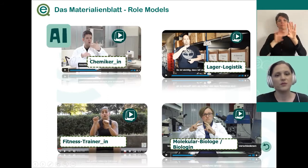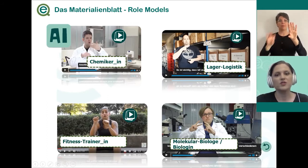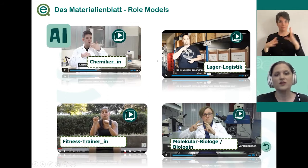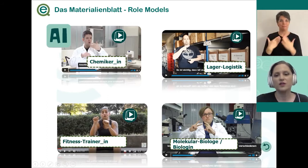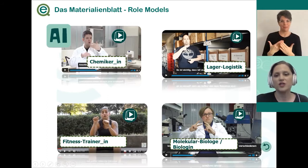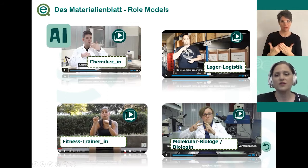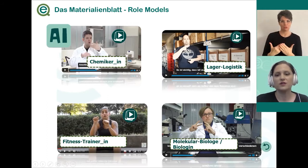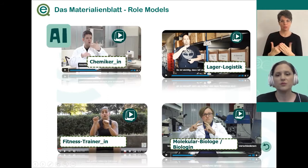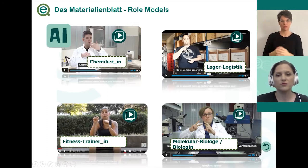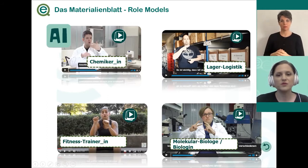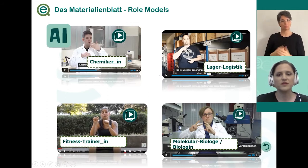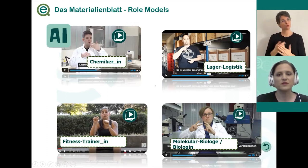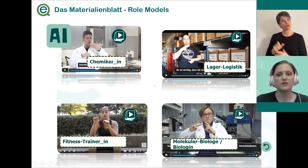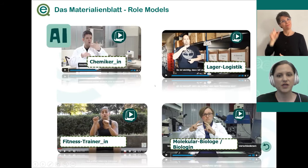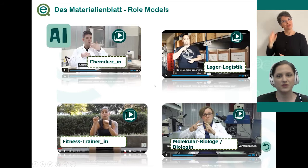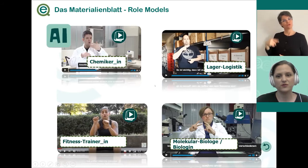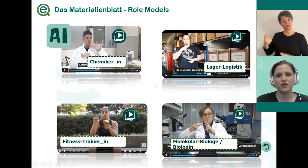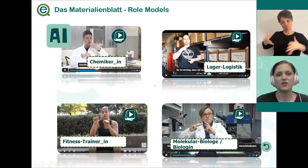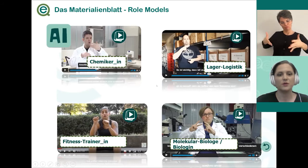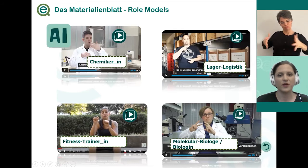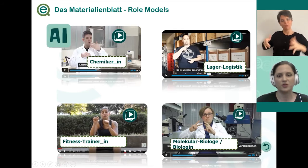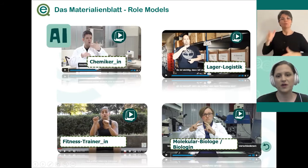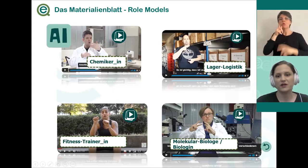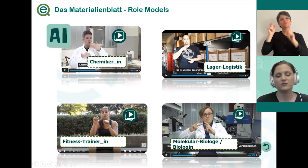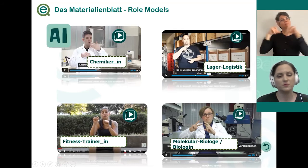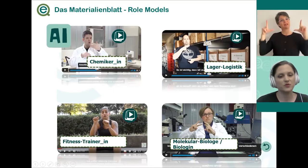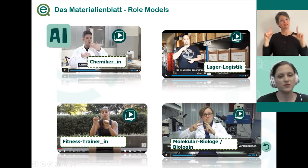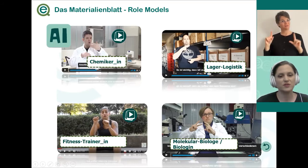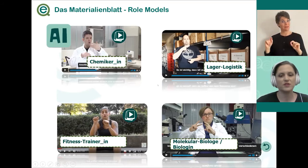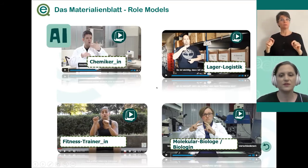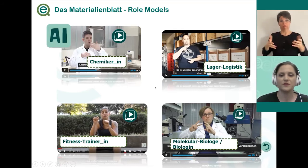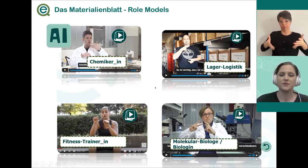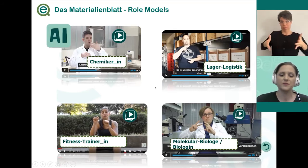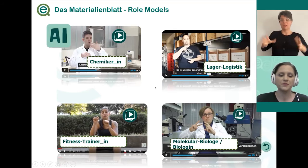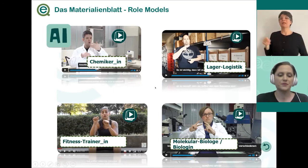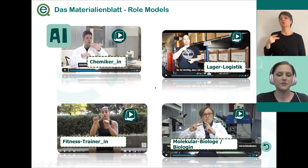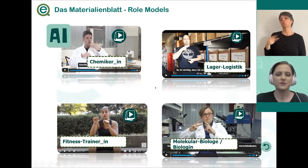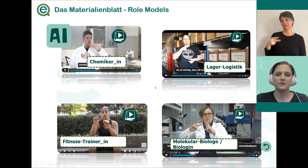Die Menschen da stellen ihr Berufsbild selbst vor in Gebärdensprache und mit Untertiteln.